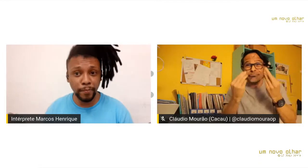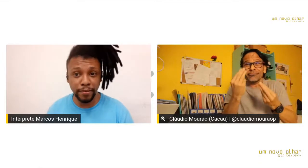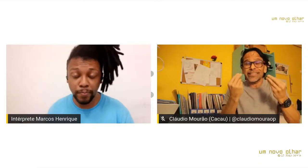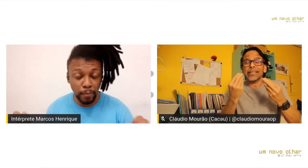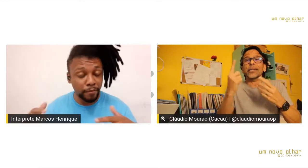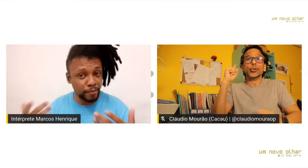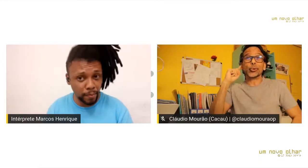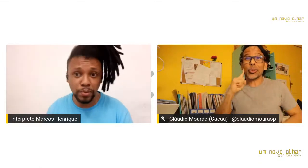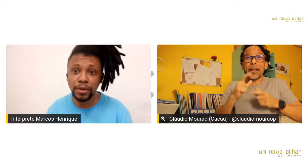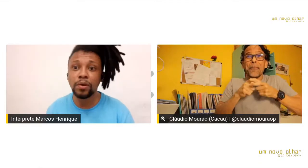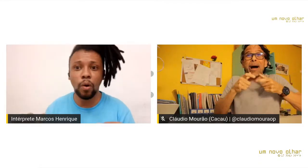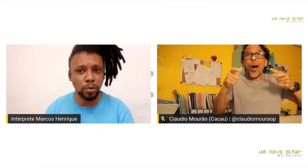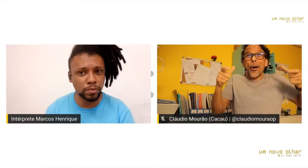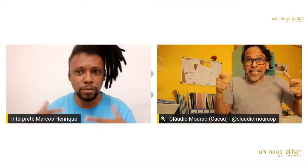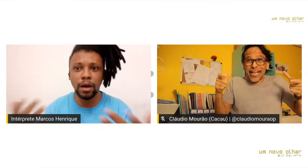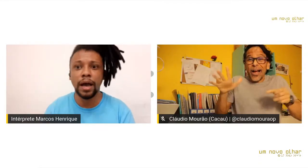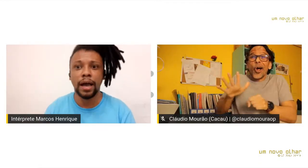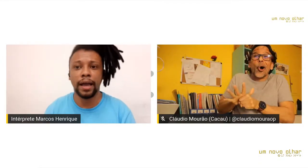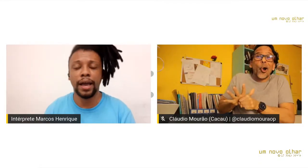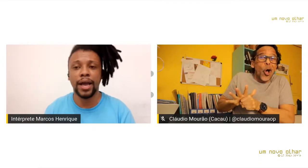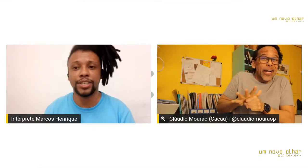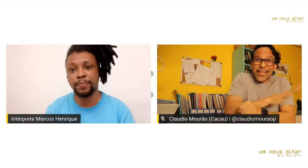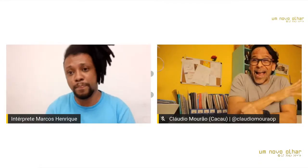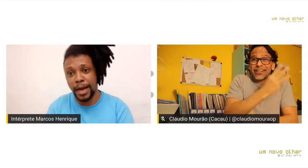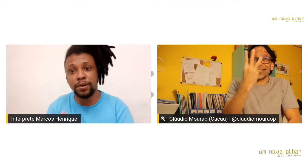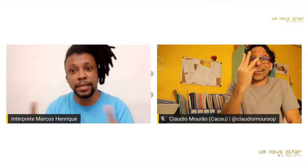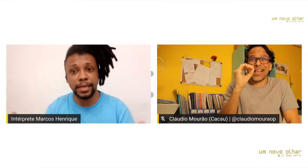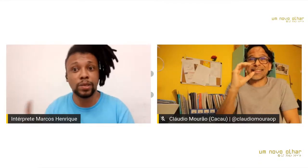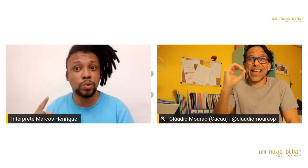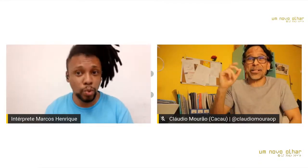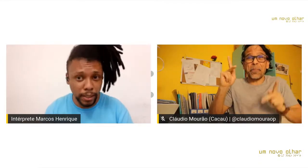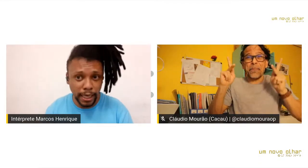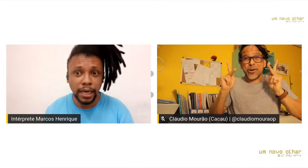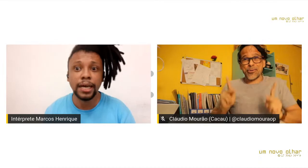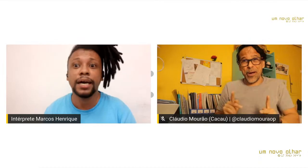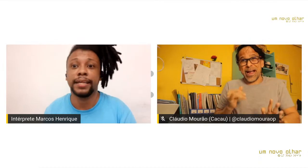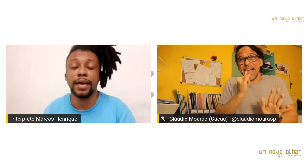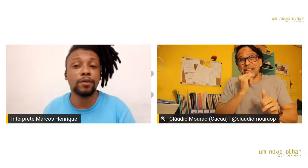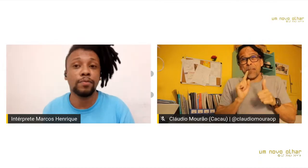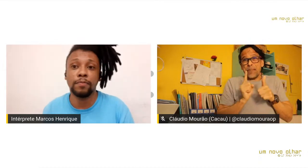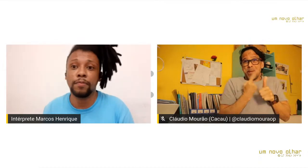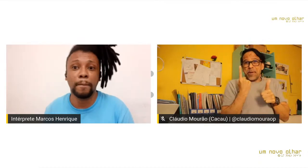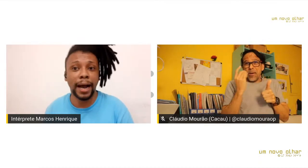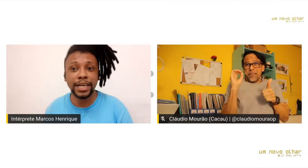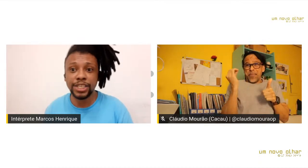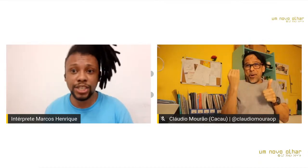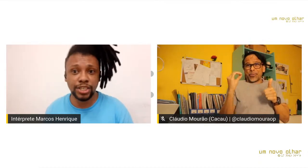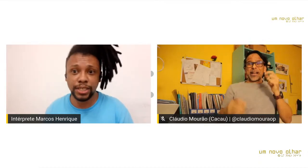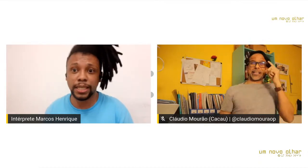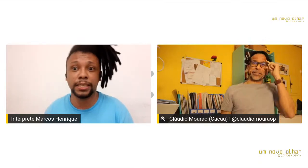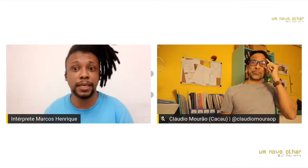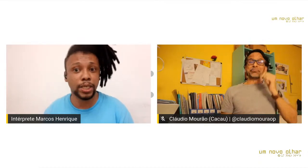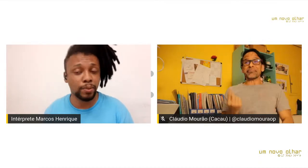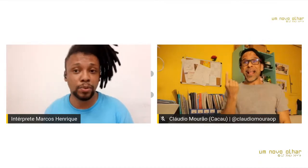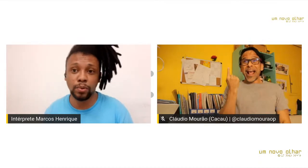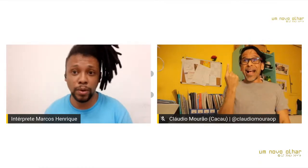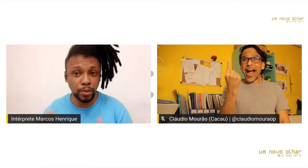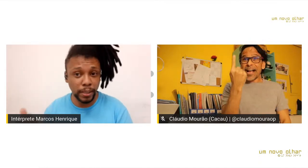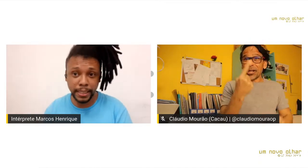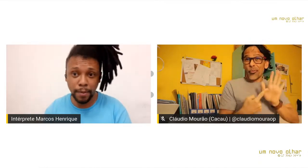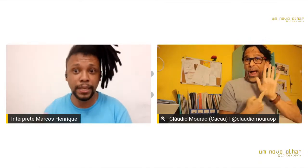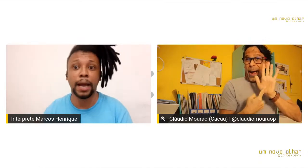e pelo monitor bovinos um encontro de maioria surda É com mais de